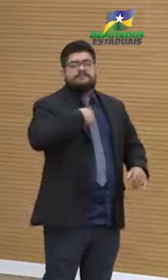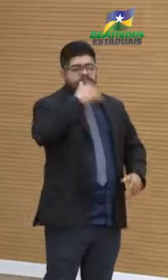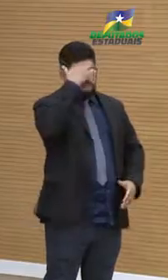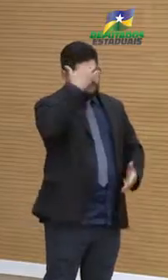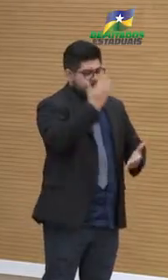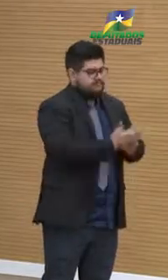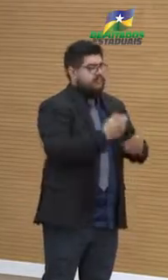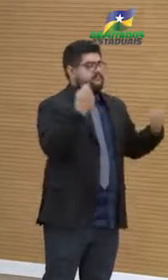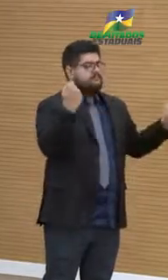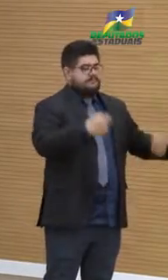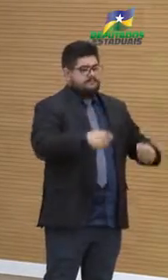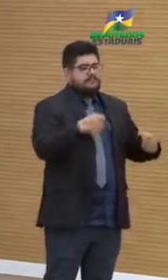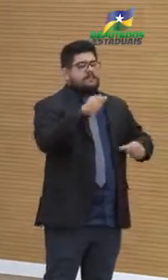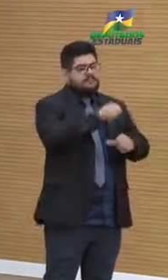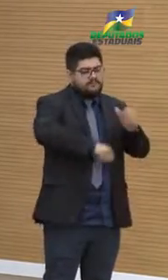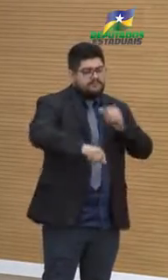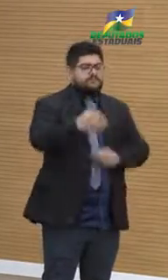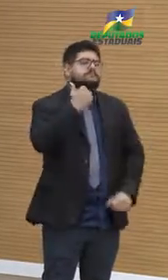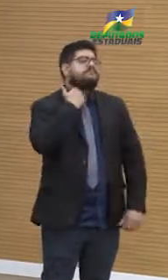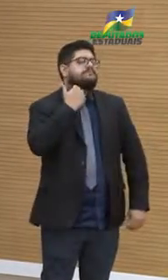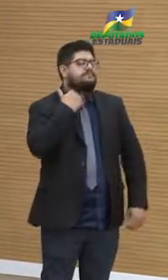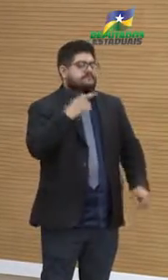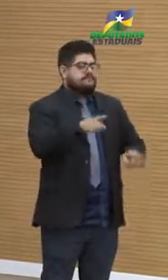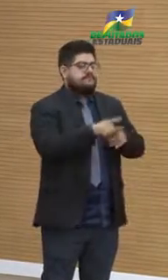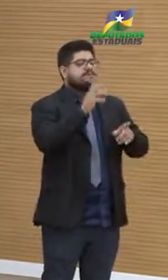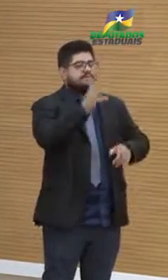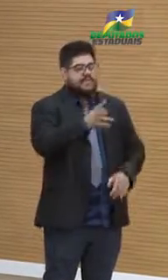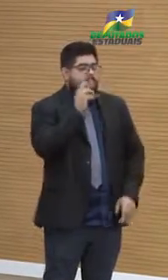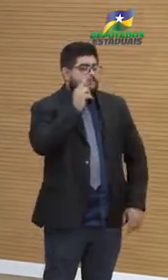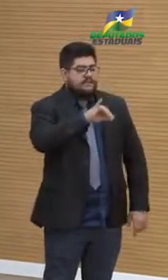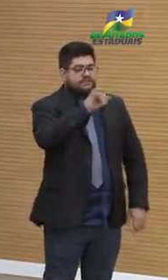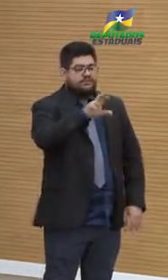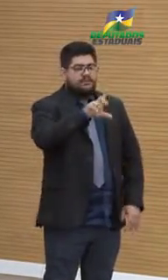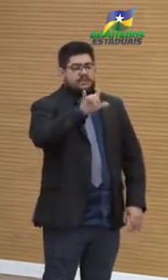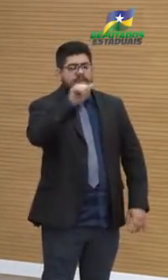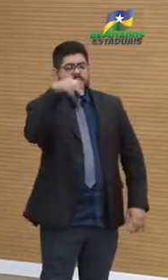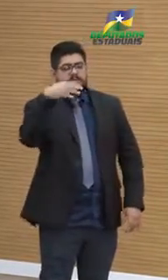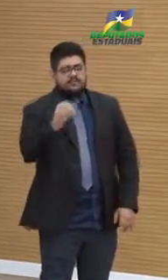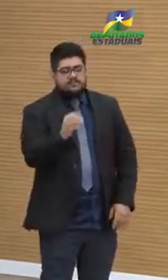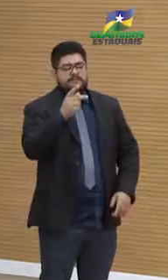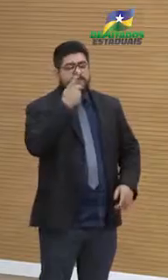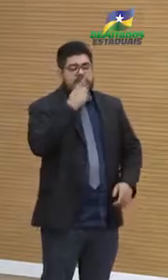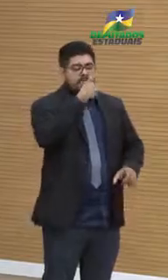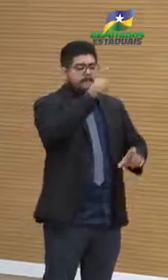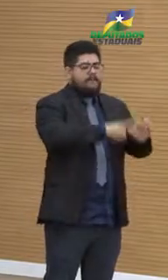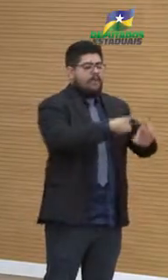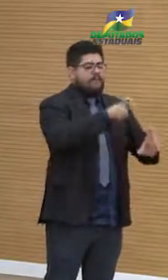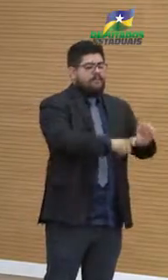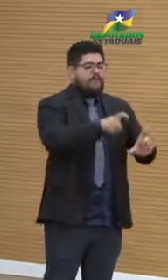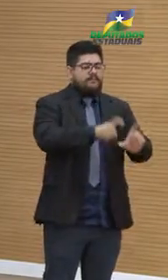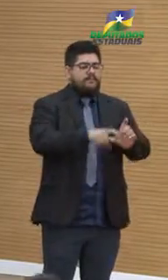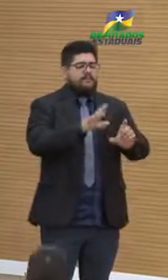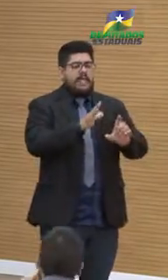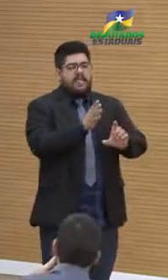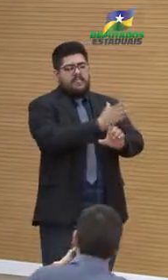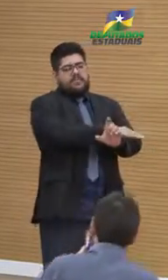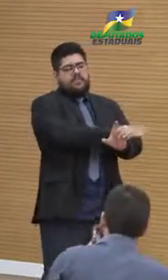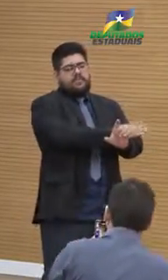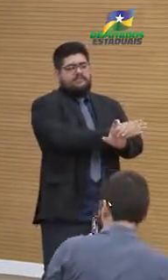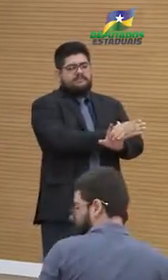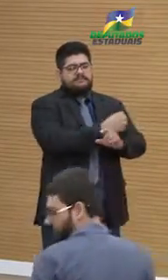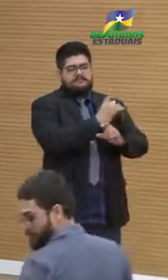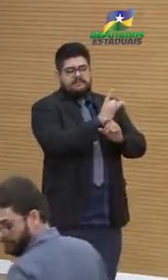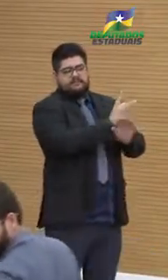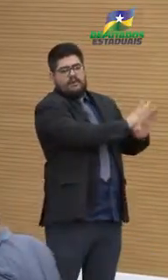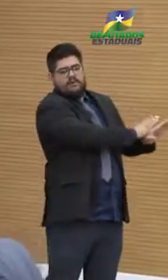tem que passar por uma reforma bancária, eu já vi aqui o Juliano falar das dívidas que estão amortizadas, dos